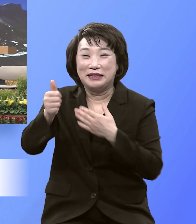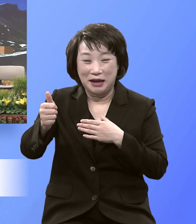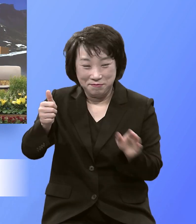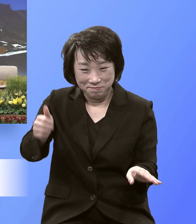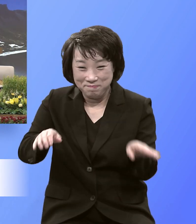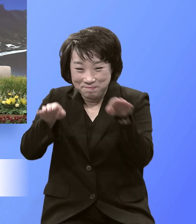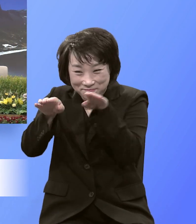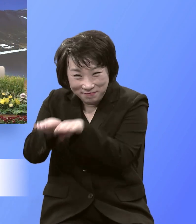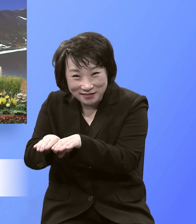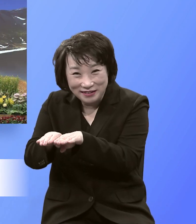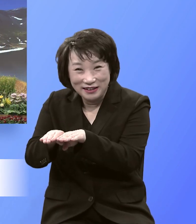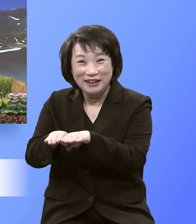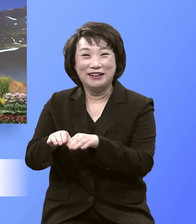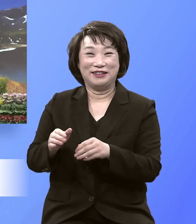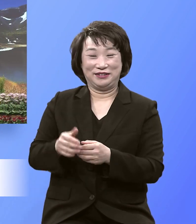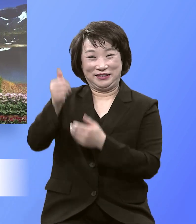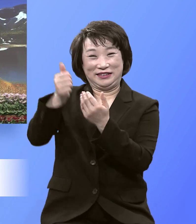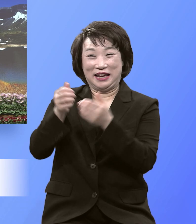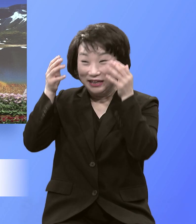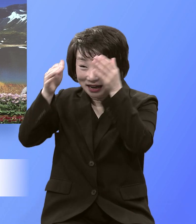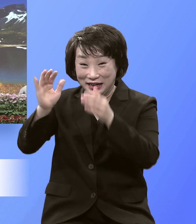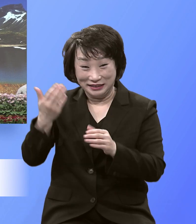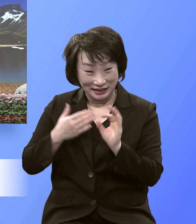가야 된다 이 말이에요.